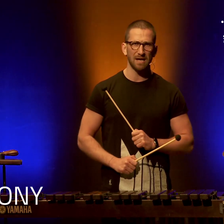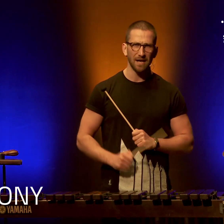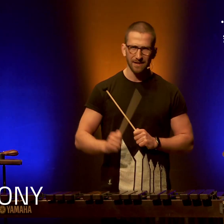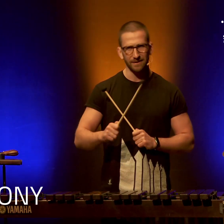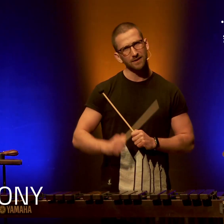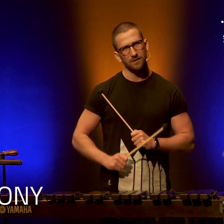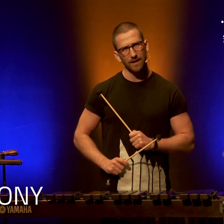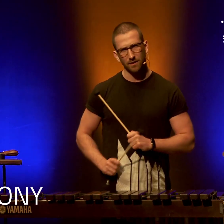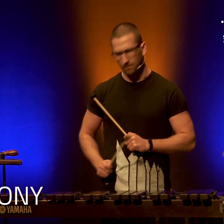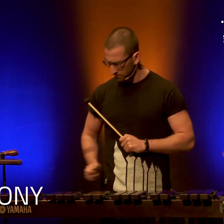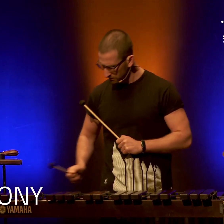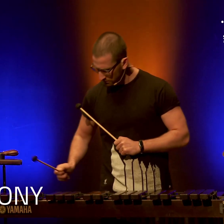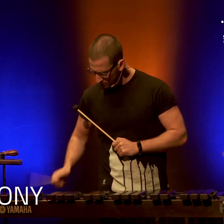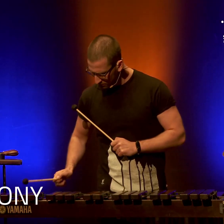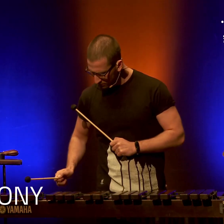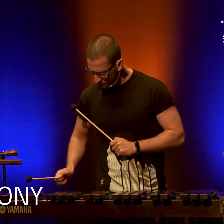Duża sztabka, niski dźwięk.